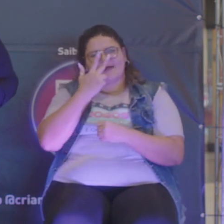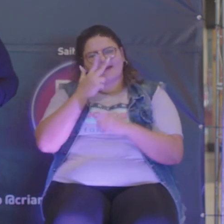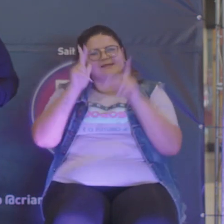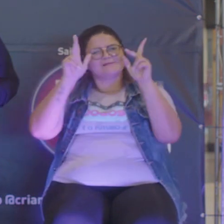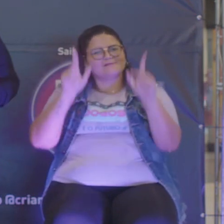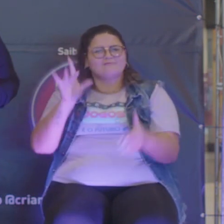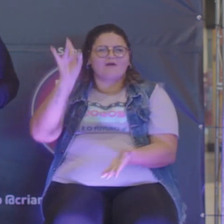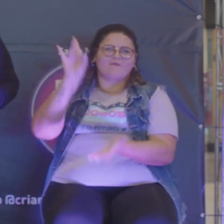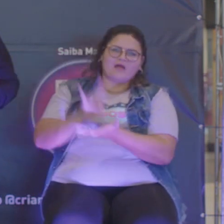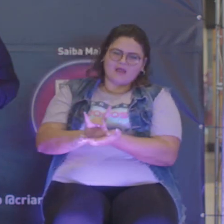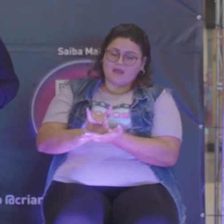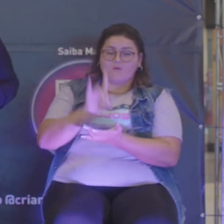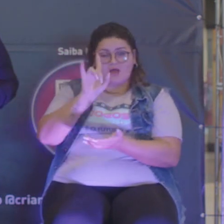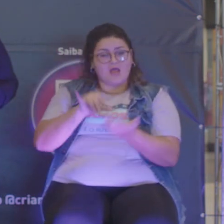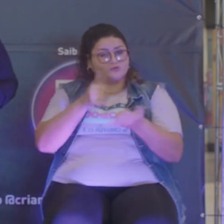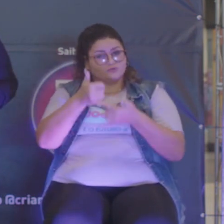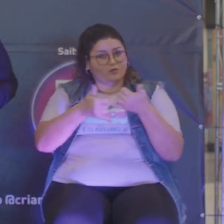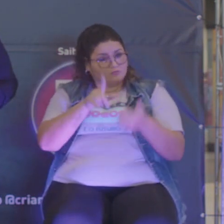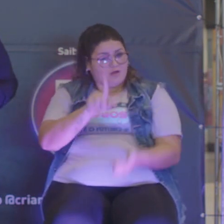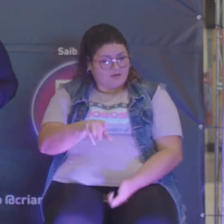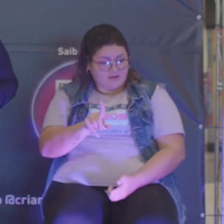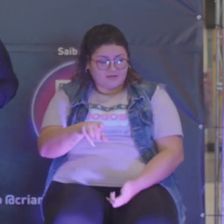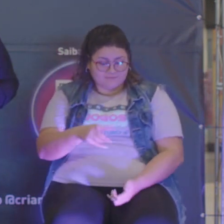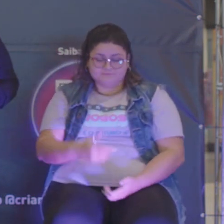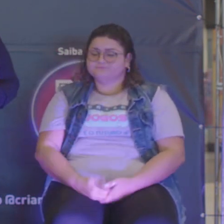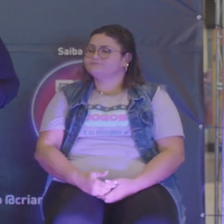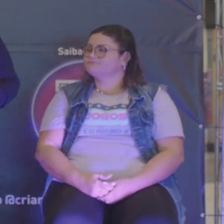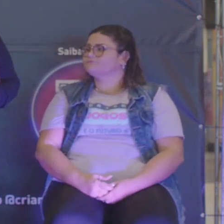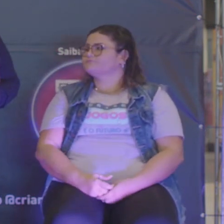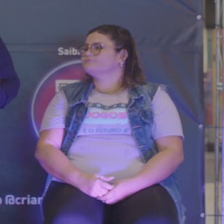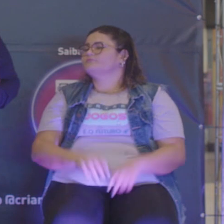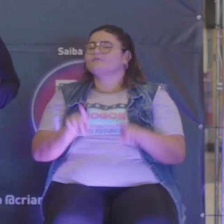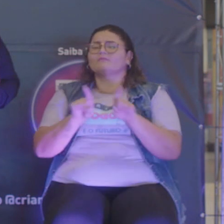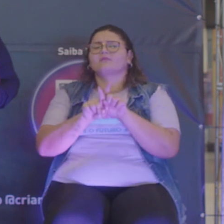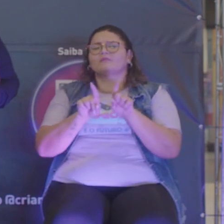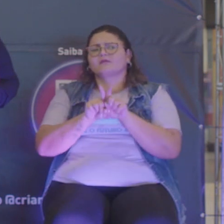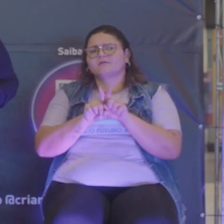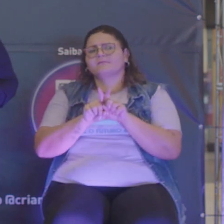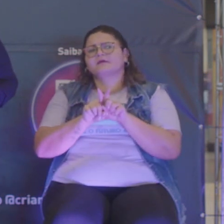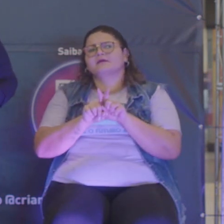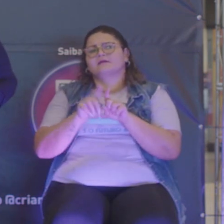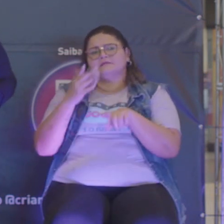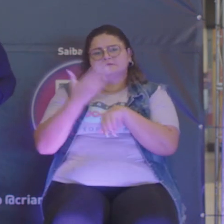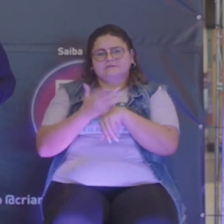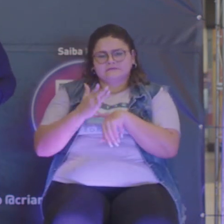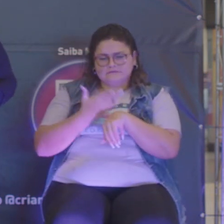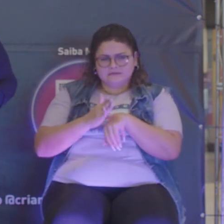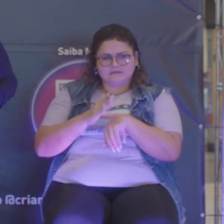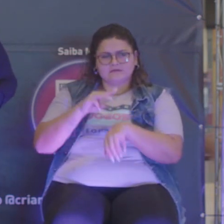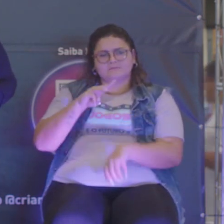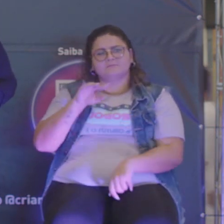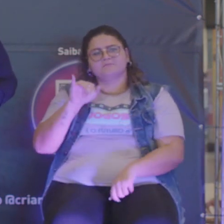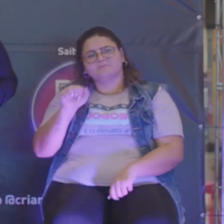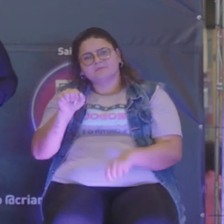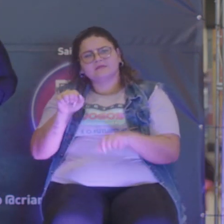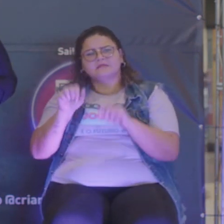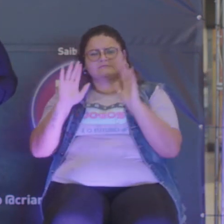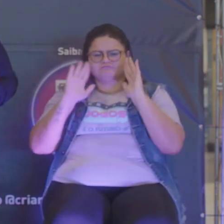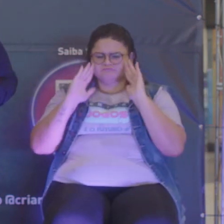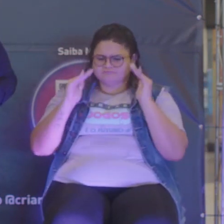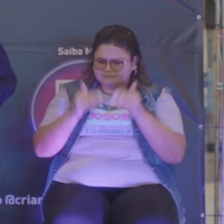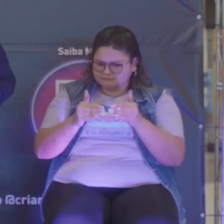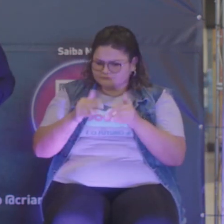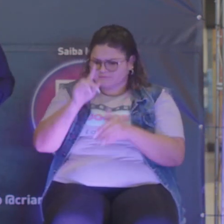Jogo de tiro também é uma coisa de treinar mira, treinar concentração. Então,